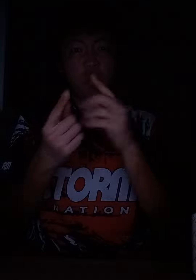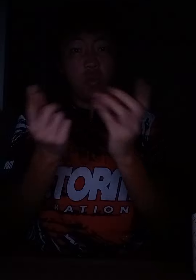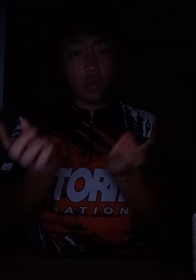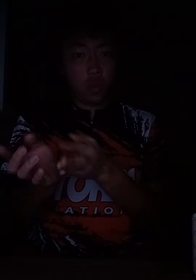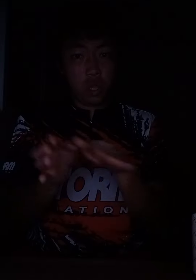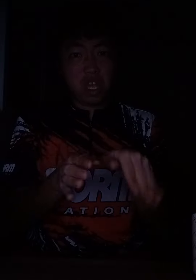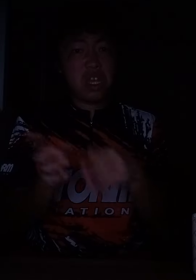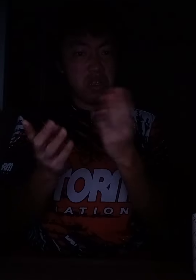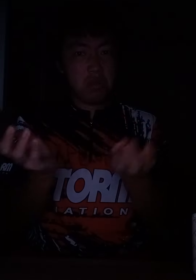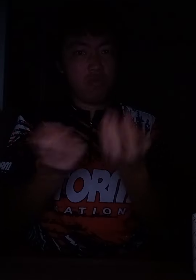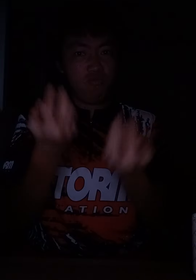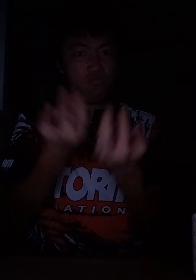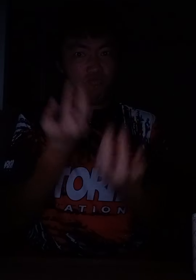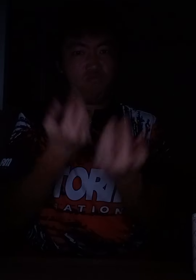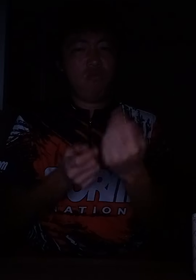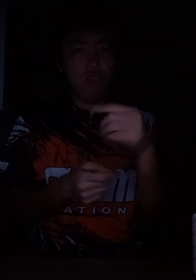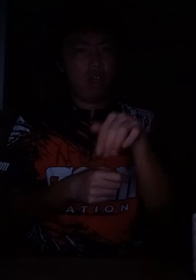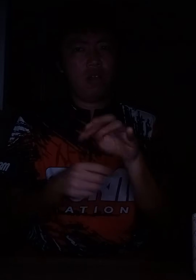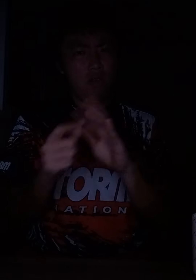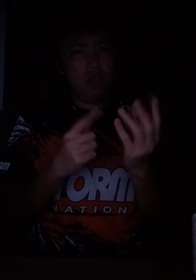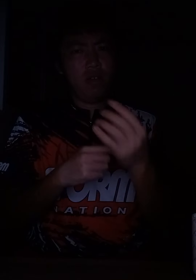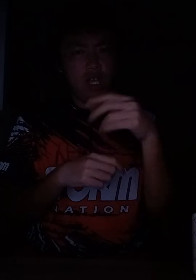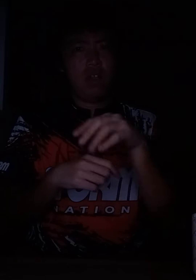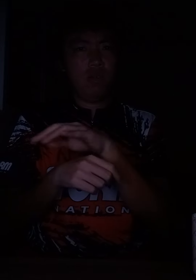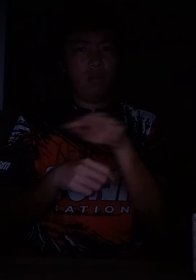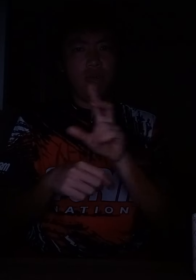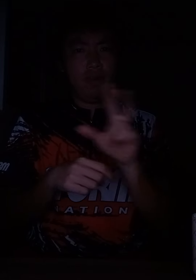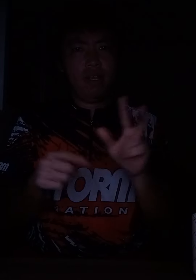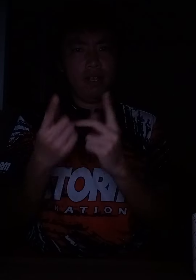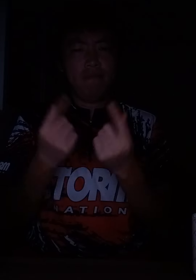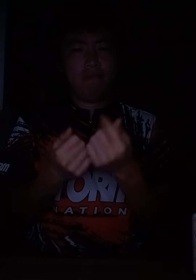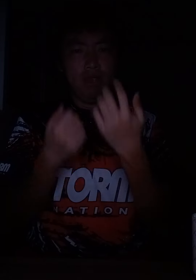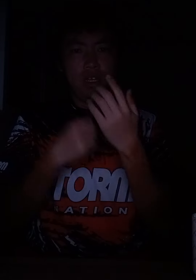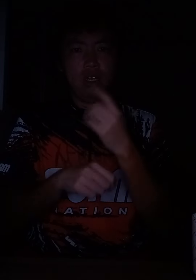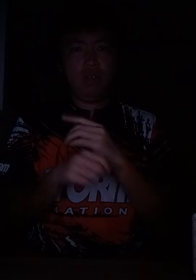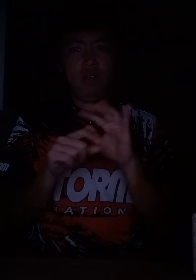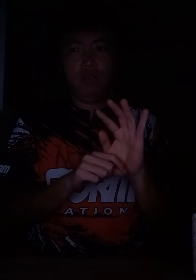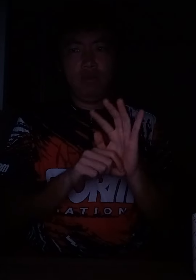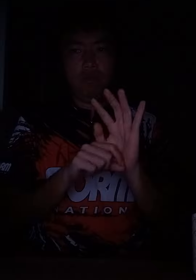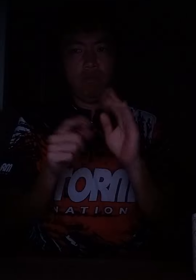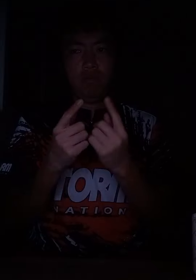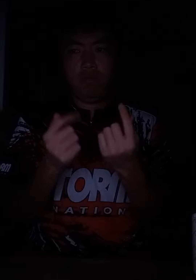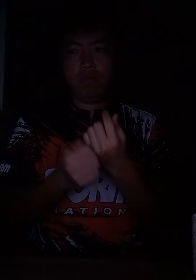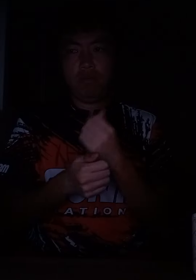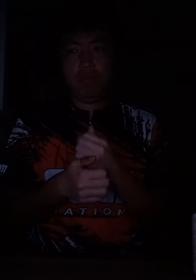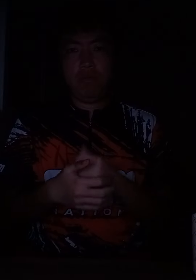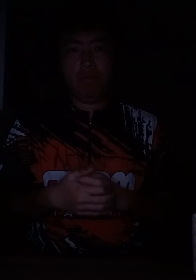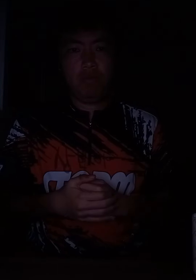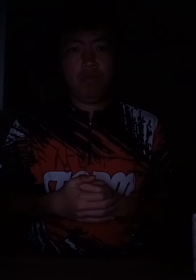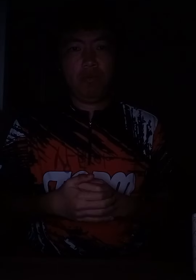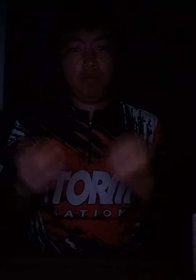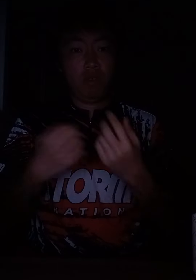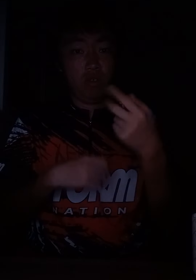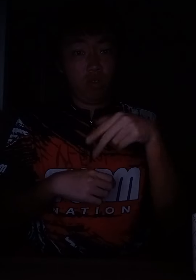한 횟집에서 불이 나 소방서 추산 8,300만 원의 재산 피해가 발생했습니다. 소방당국은